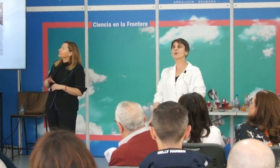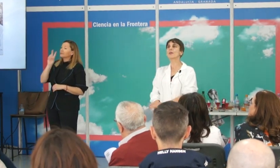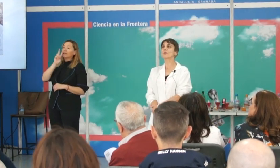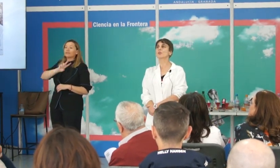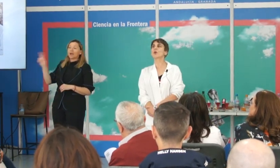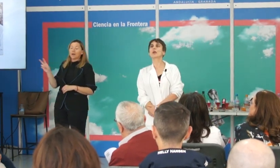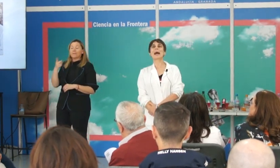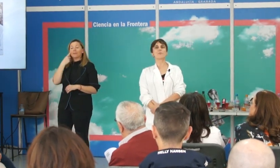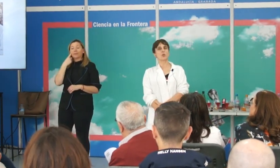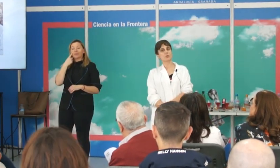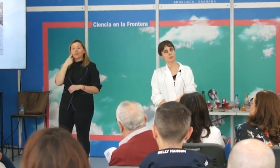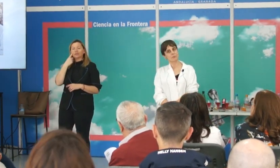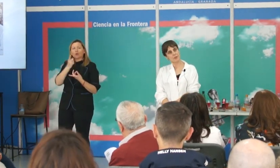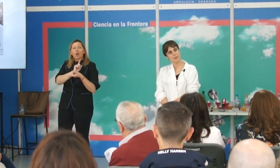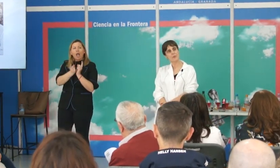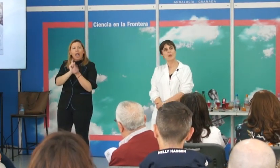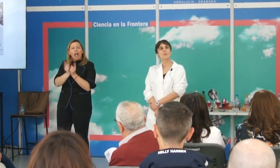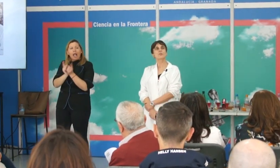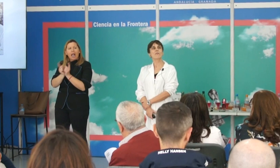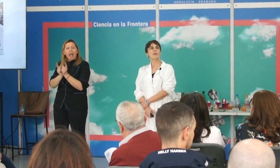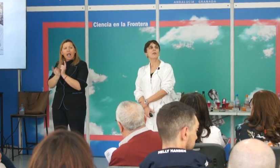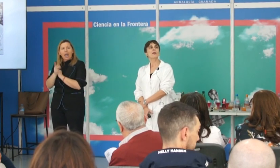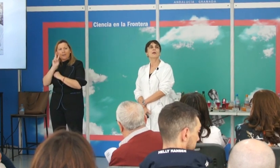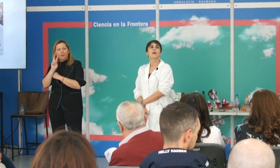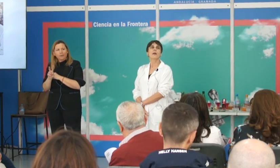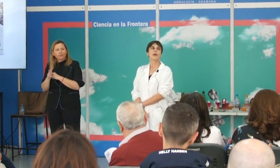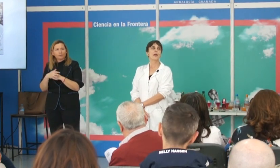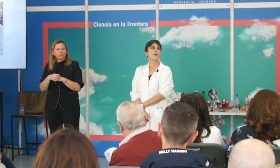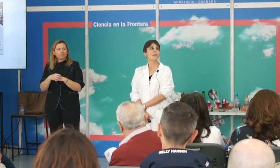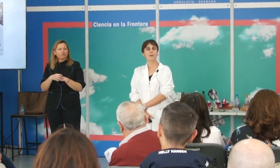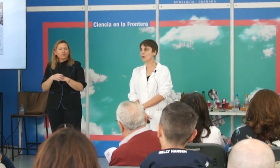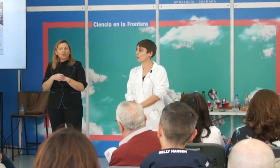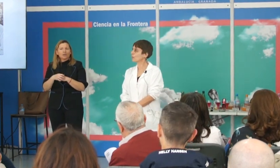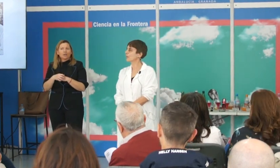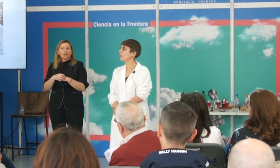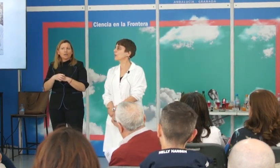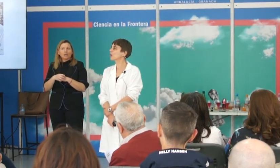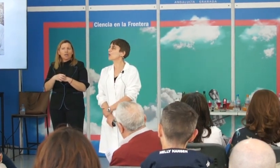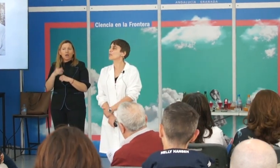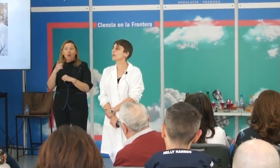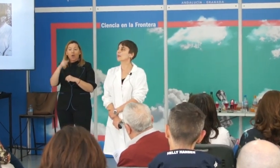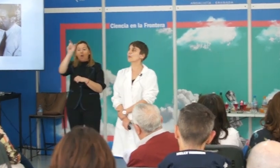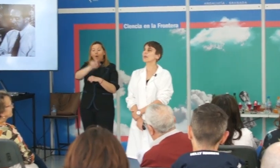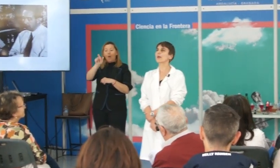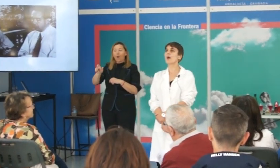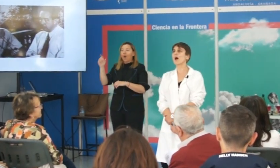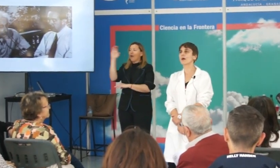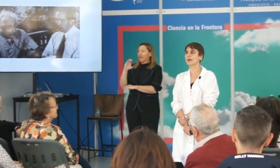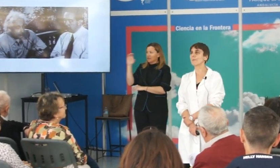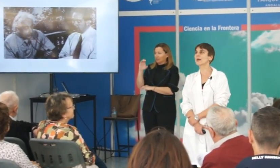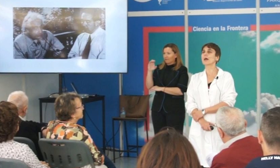Fijaros, hemos estado viendo cambios. Muchas veces hemos hablado en los científicos, se les dice